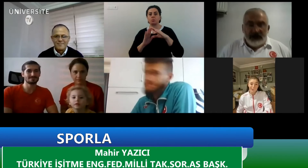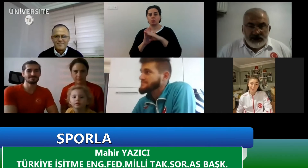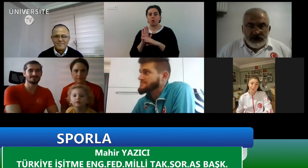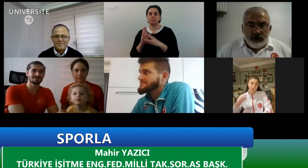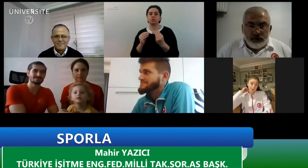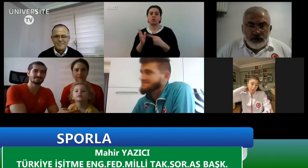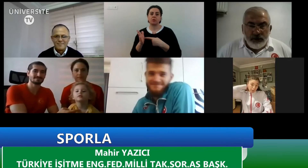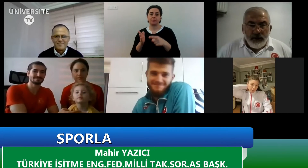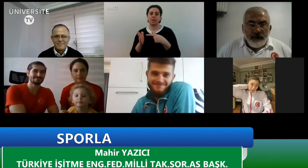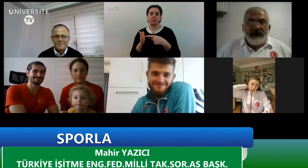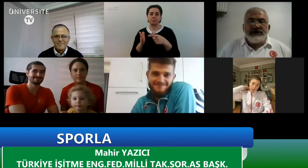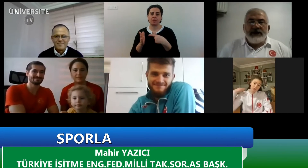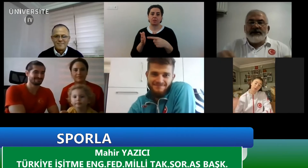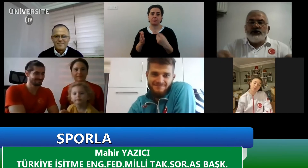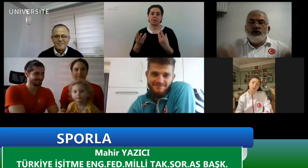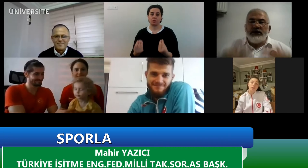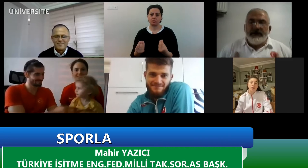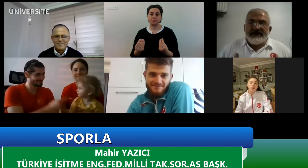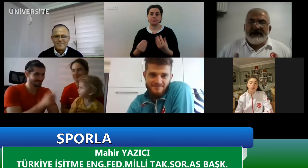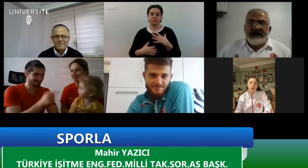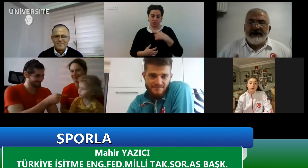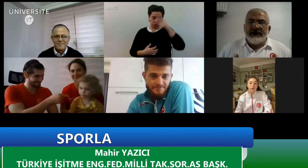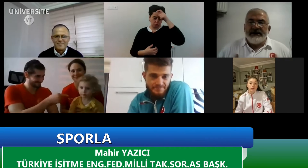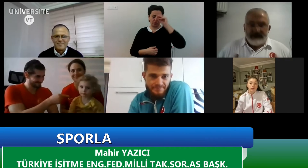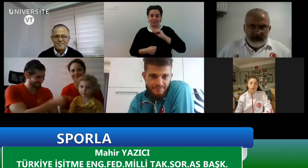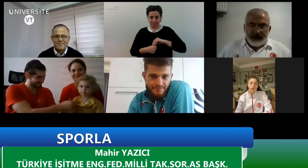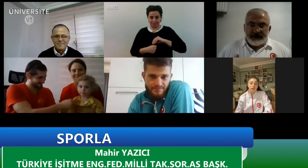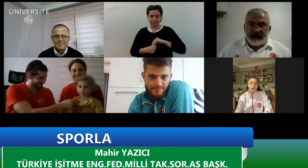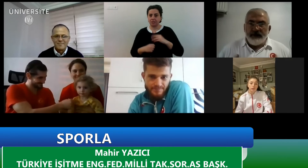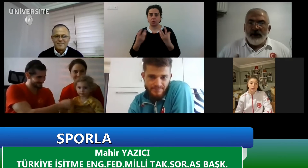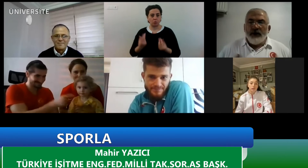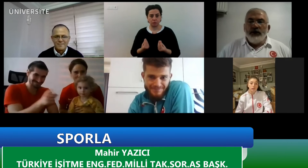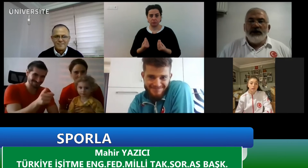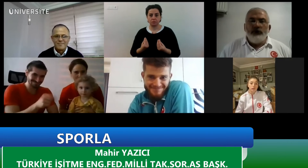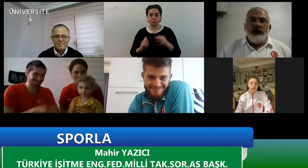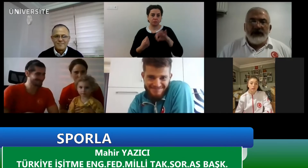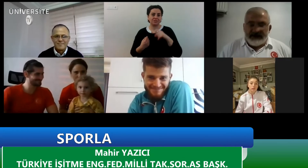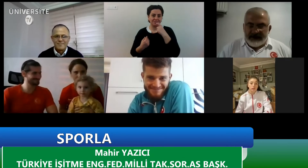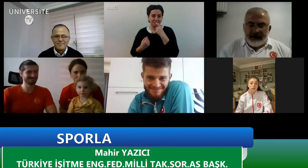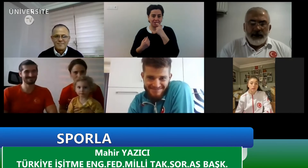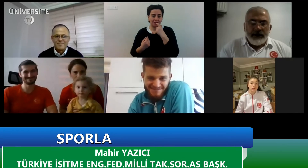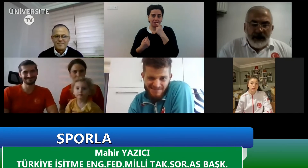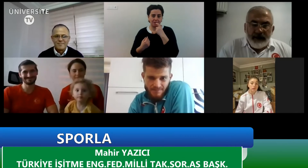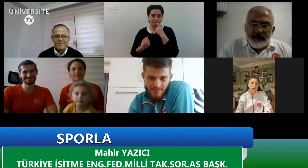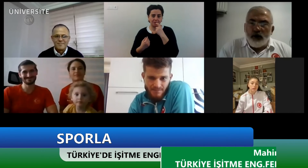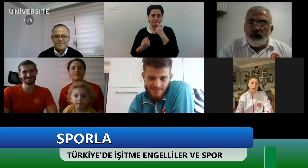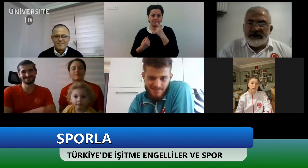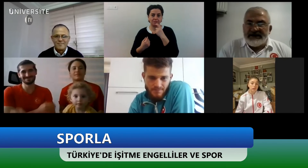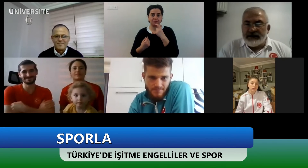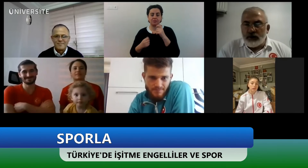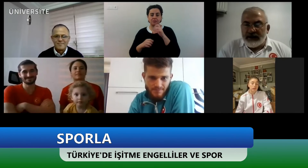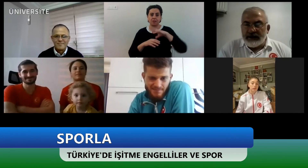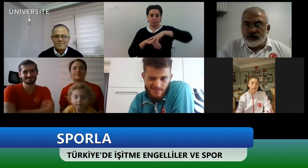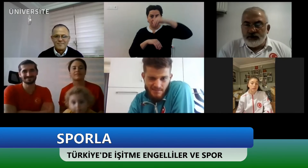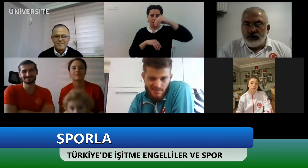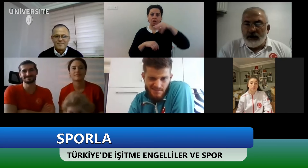birçok değişiklik oldu. Ben sadece ülkemizdekini size anlatayım. Bu yıl ülkemizde dağ ve yol